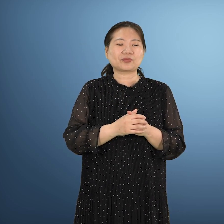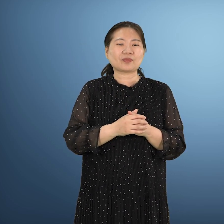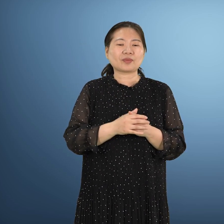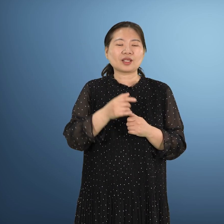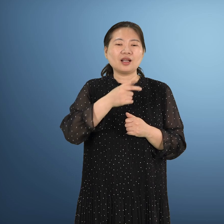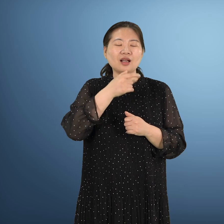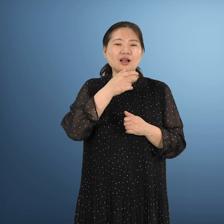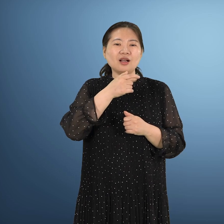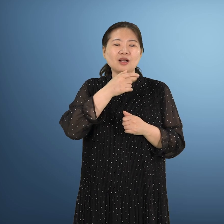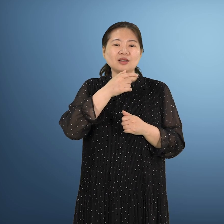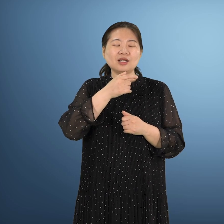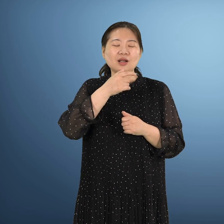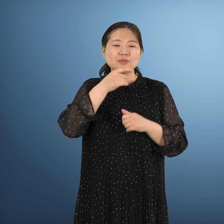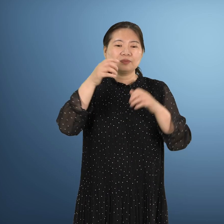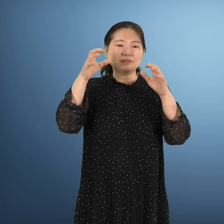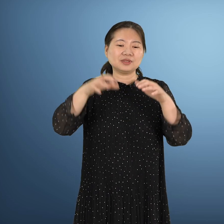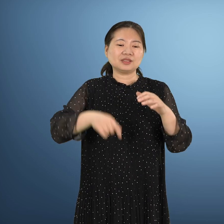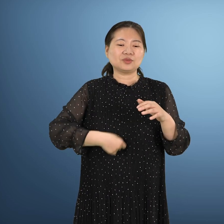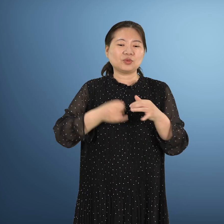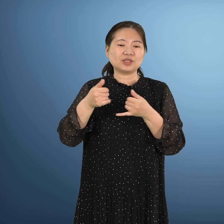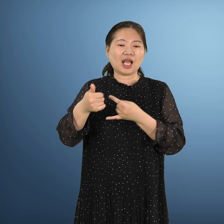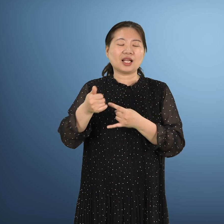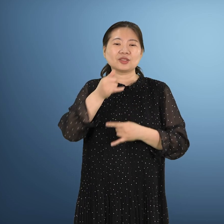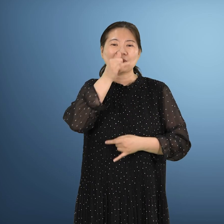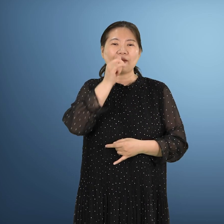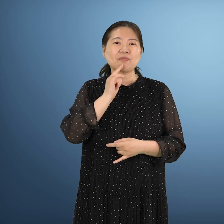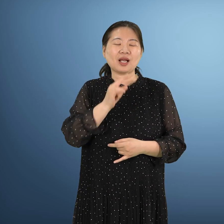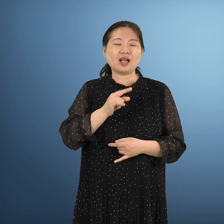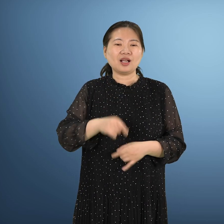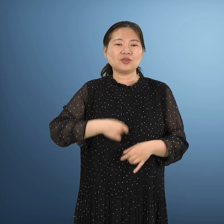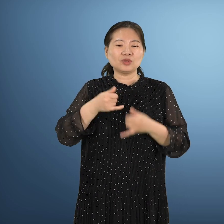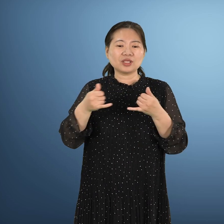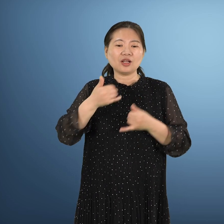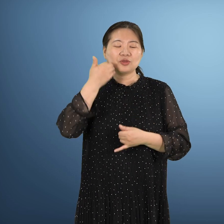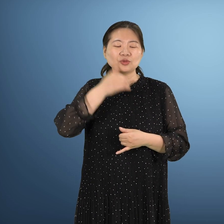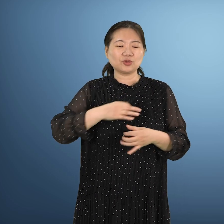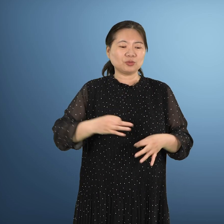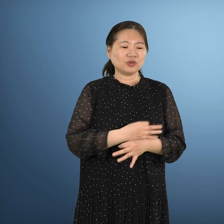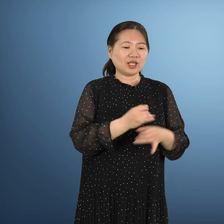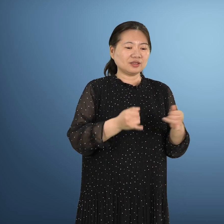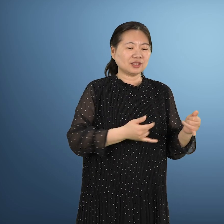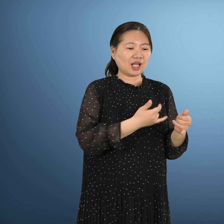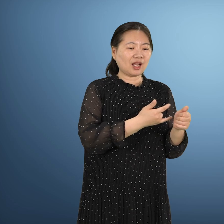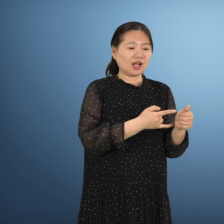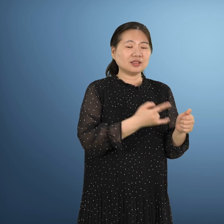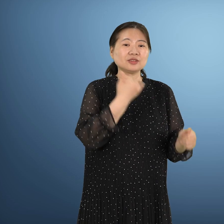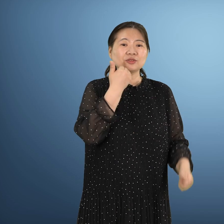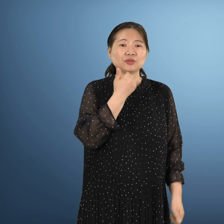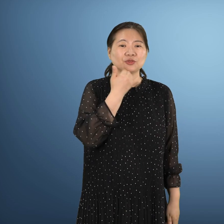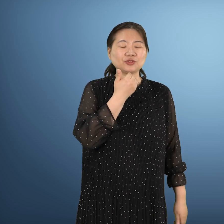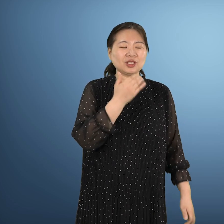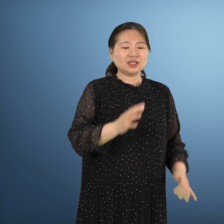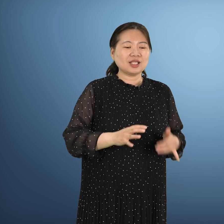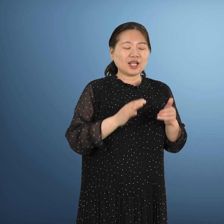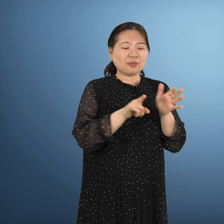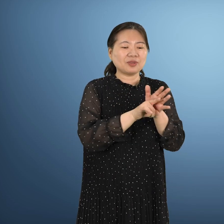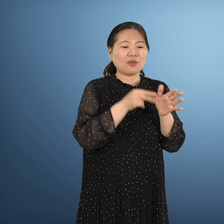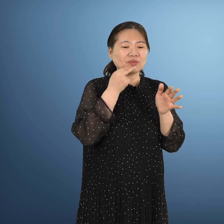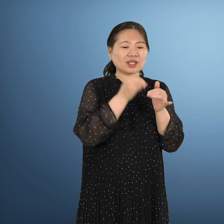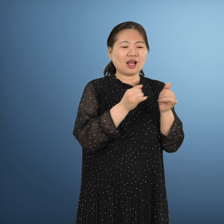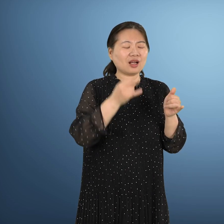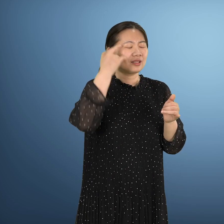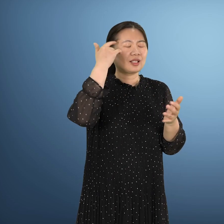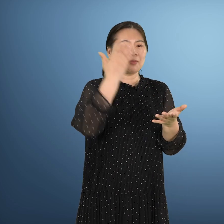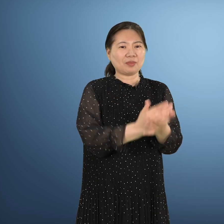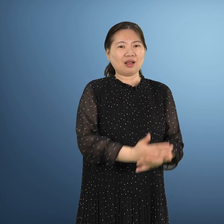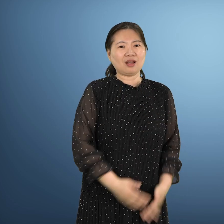자는 누구고 불의한 자는 누굽니까? 의로운 자는 우리고 불의한 자는 세상에 안 믿는 사람으로